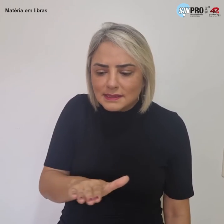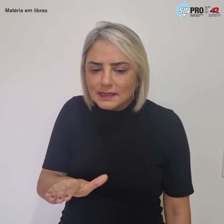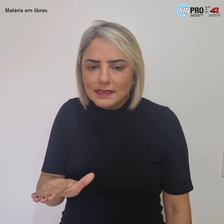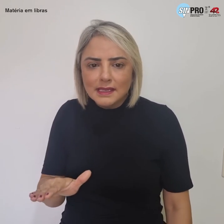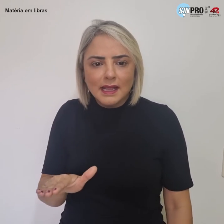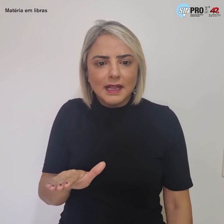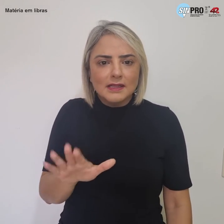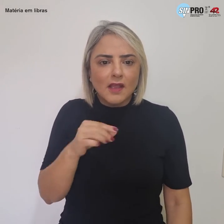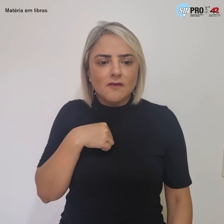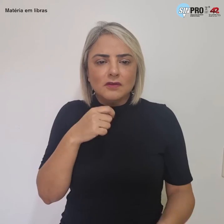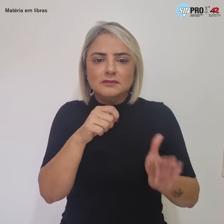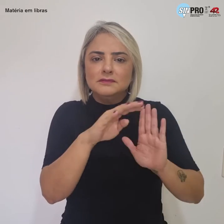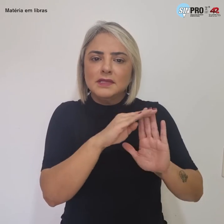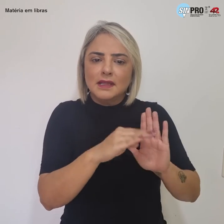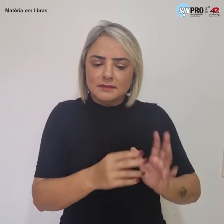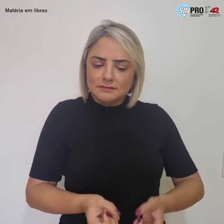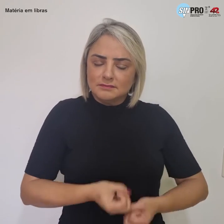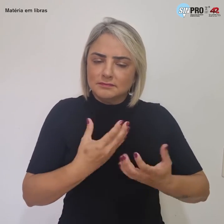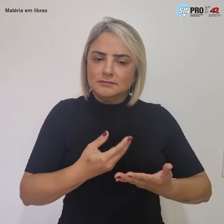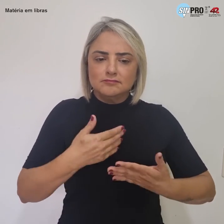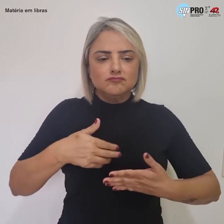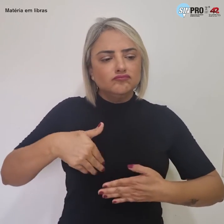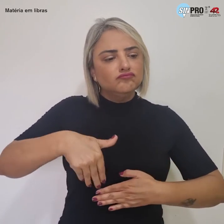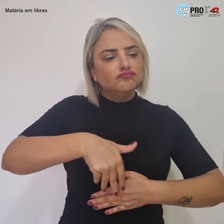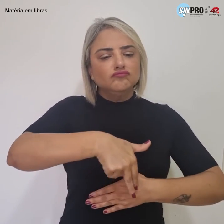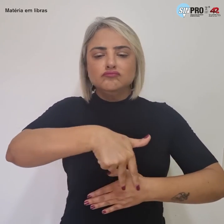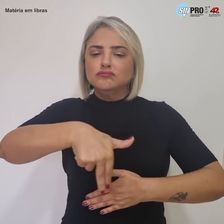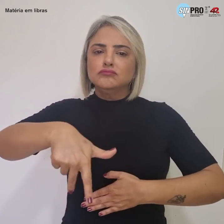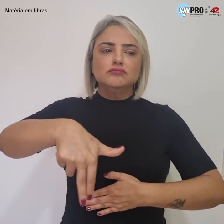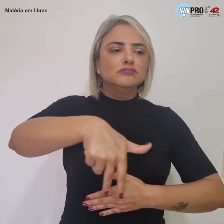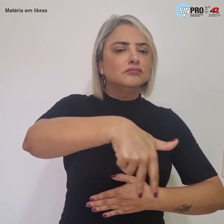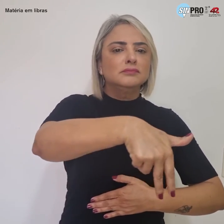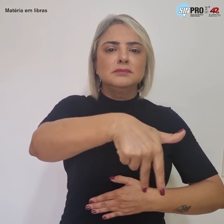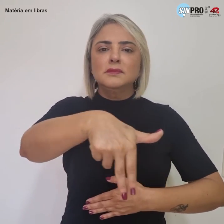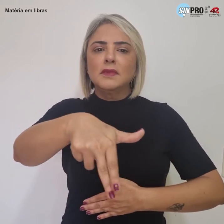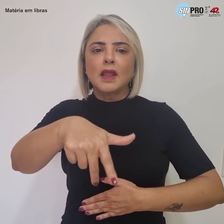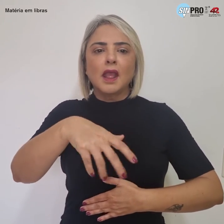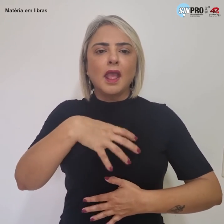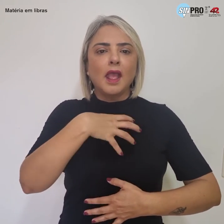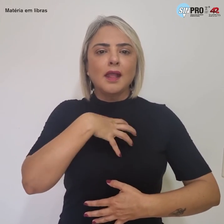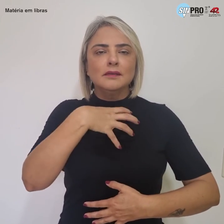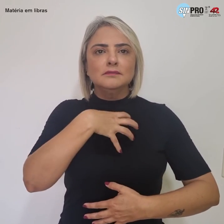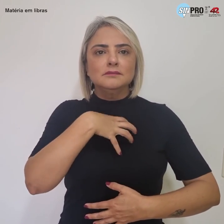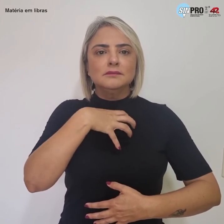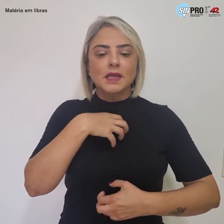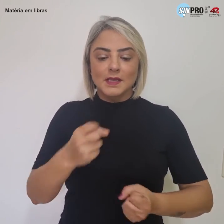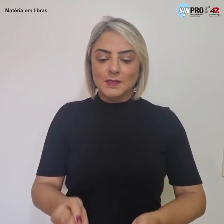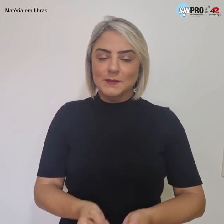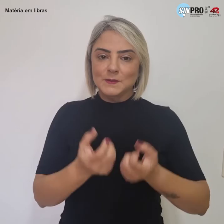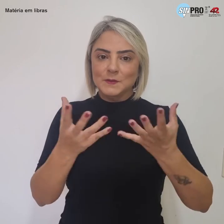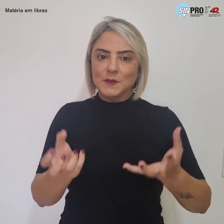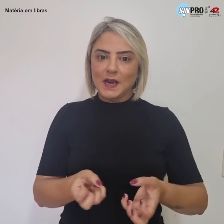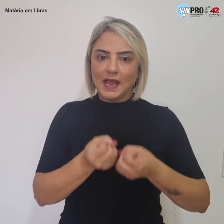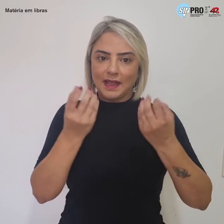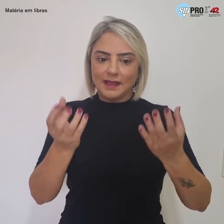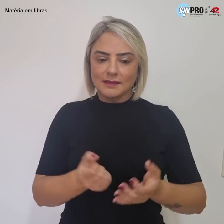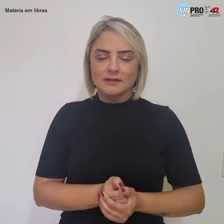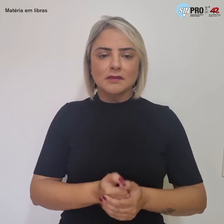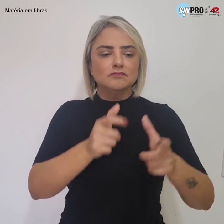instadas a fazer um percurso onde eram sensorialmente estimuladas. Foram montadas